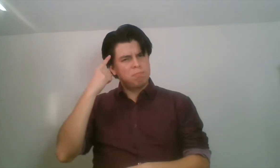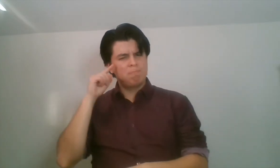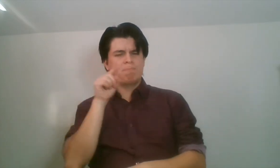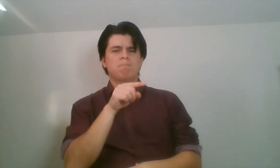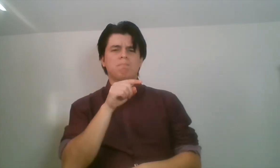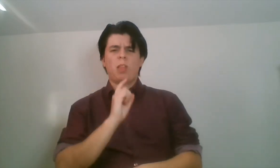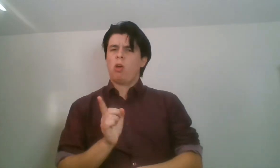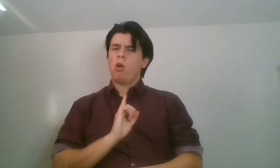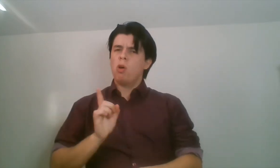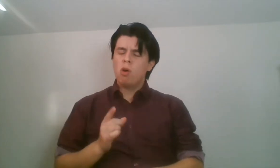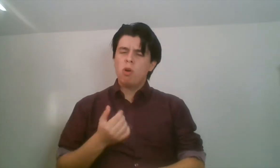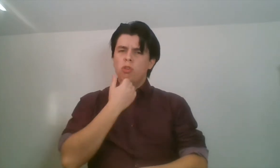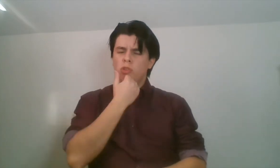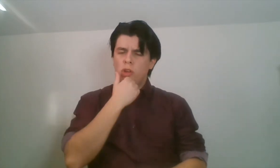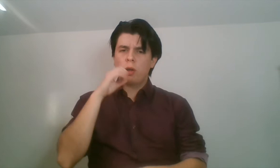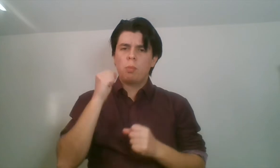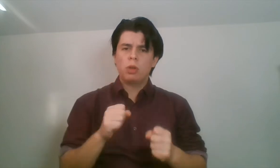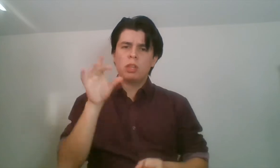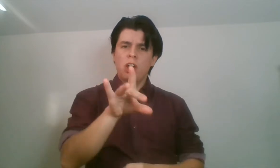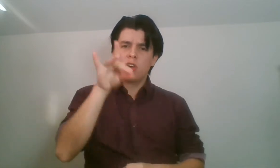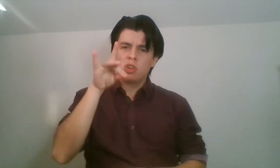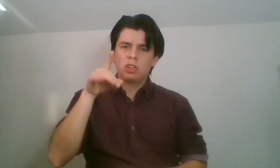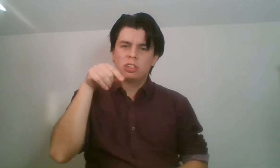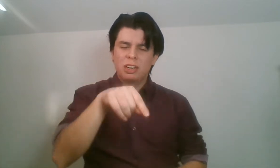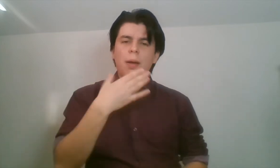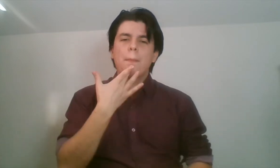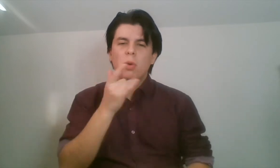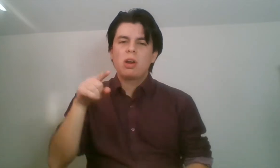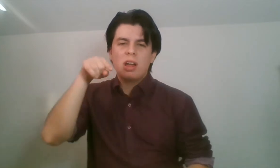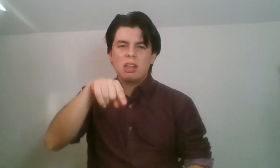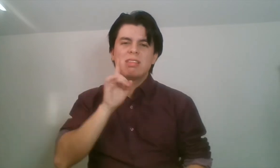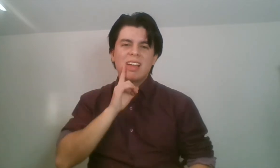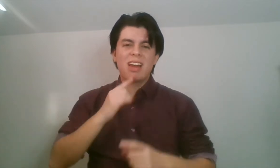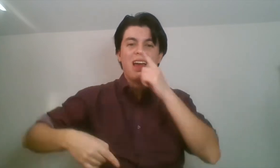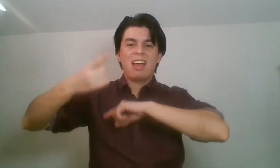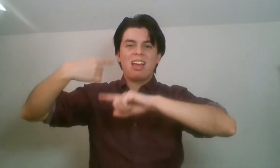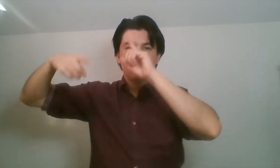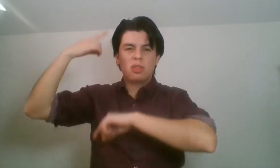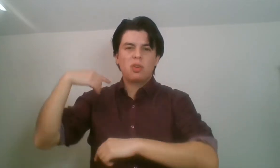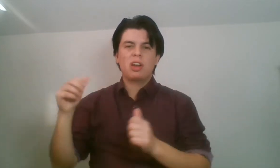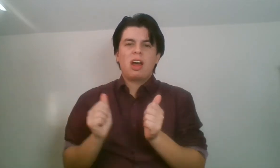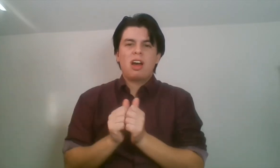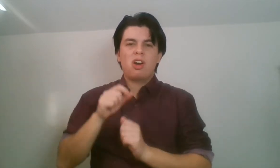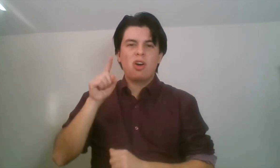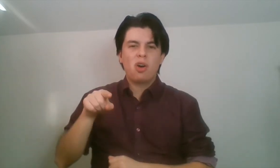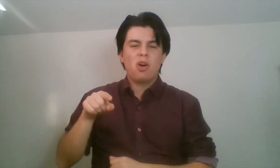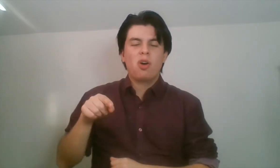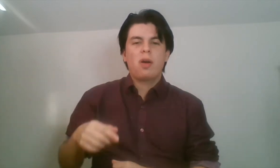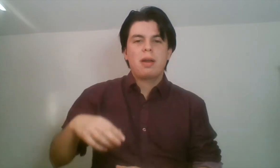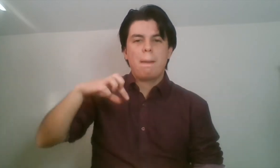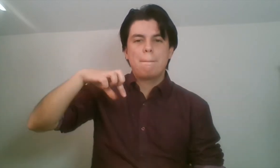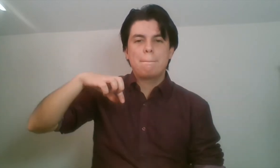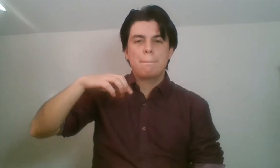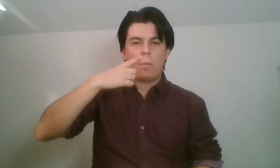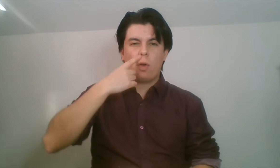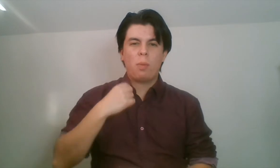empresarial. Bueno, y estos dos amigos encuentran que en realidad es un lugar que hay que rescatar porque tiene